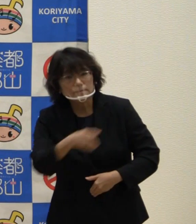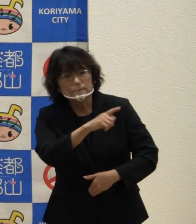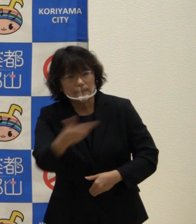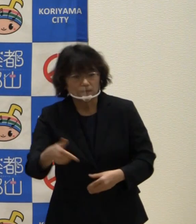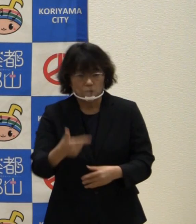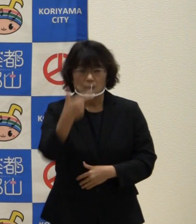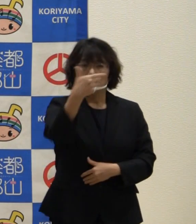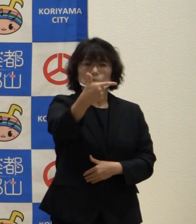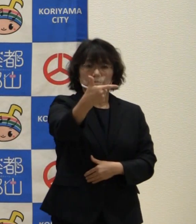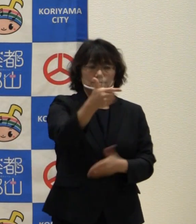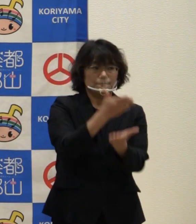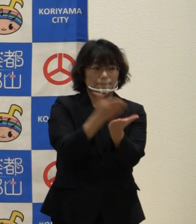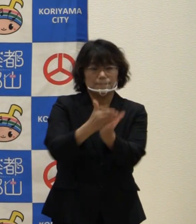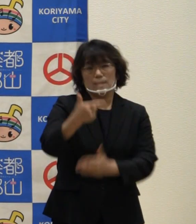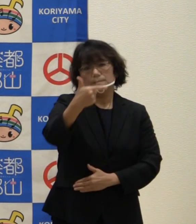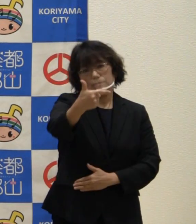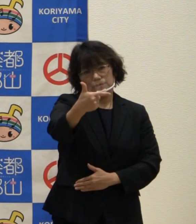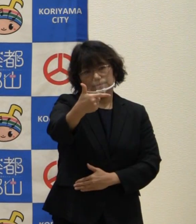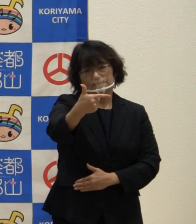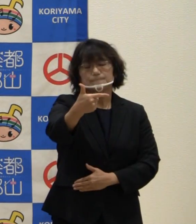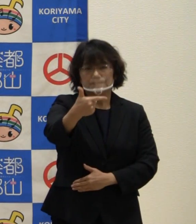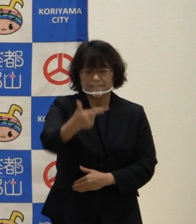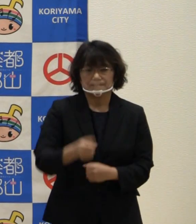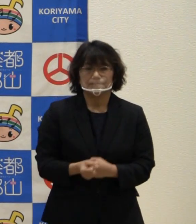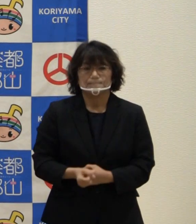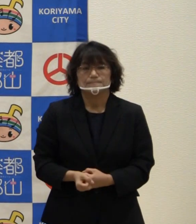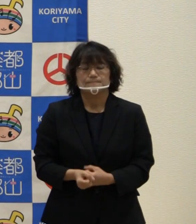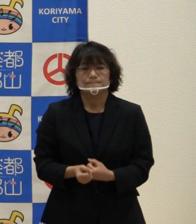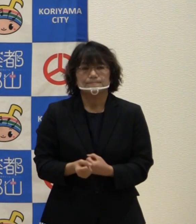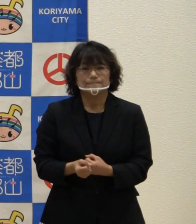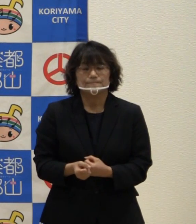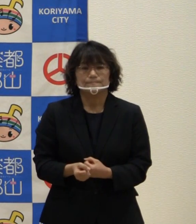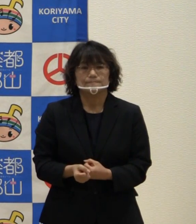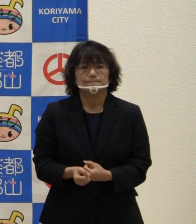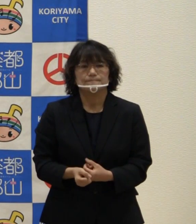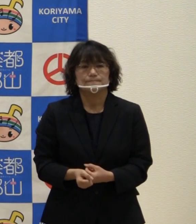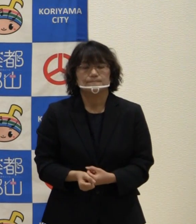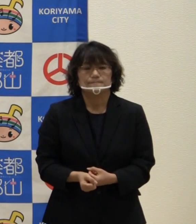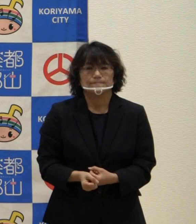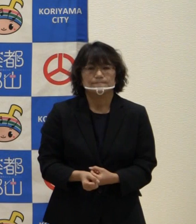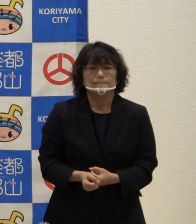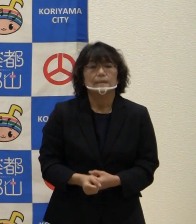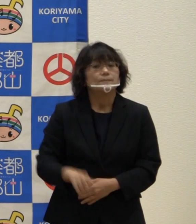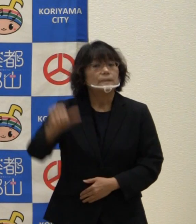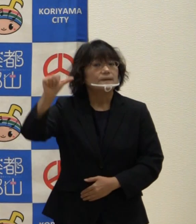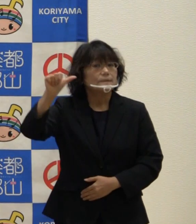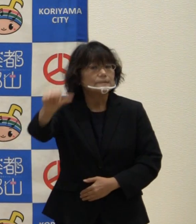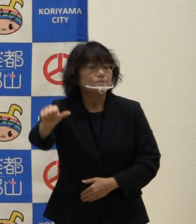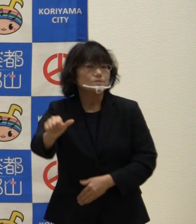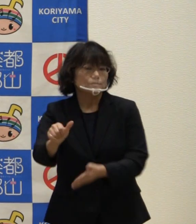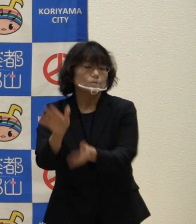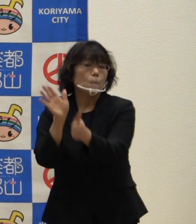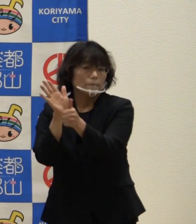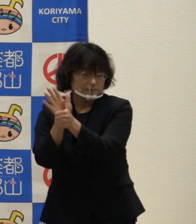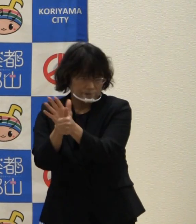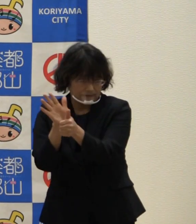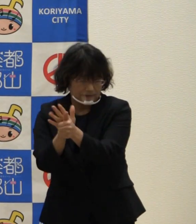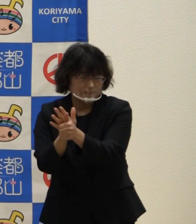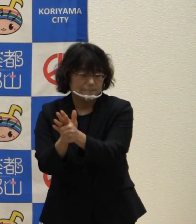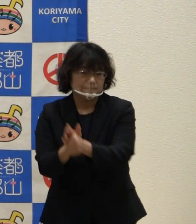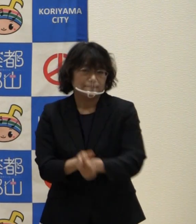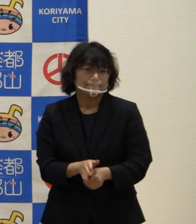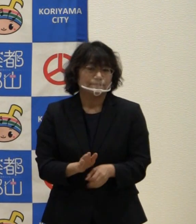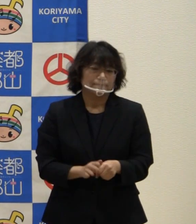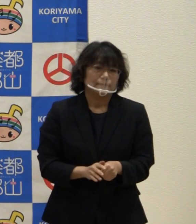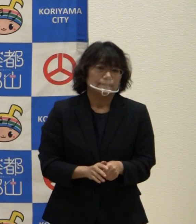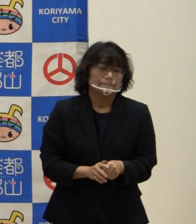理いたしまして、令和3年度から新規拡充等を図る5つの支援と令和2年度から継続する支